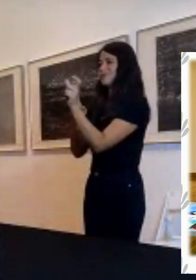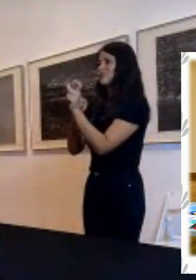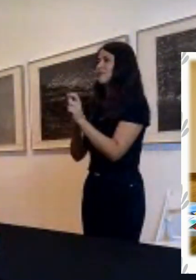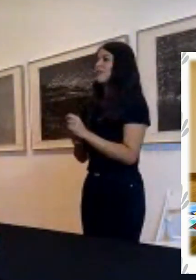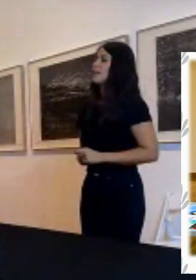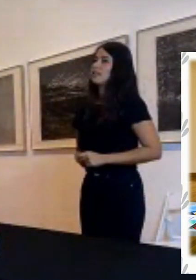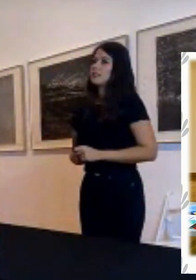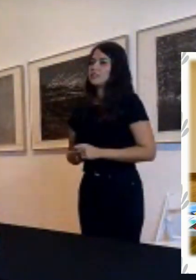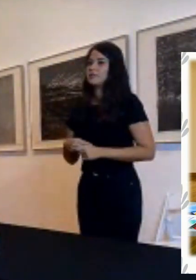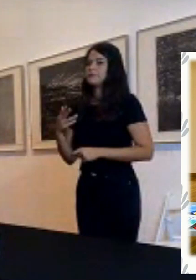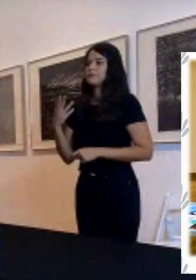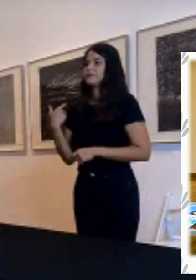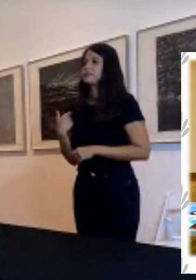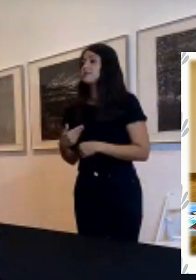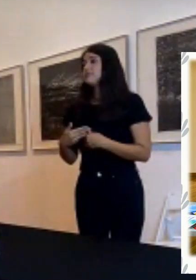Entonces,